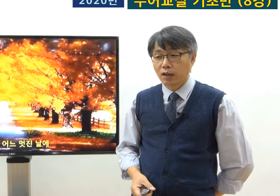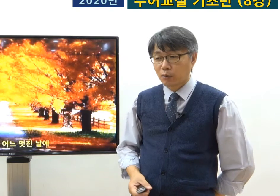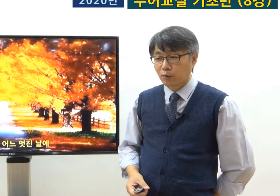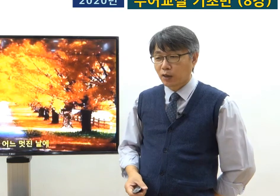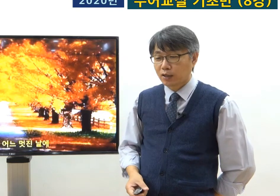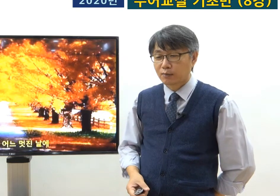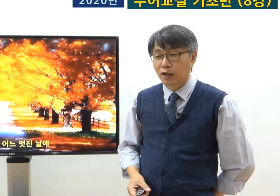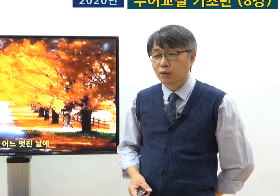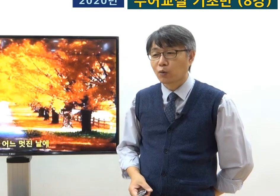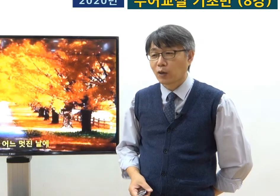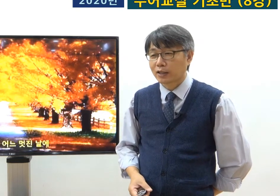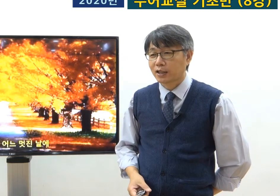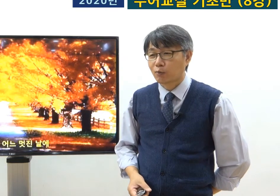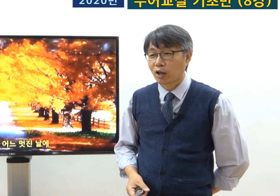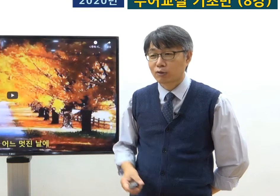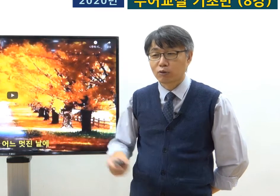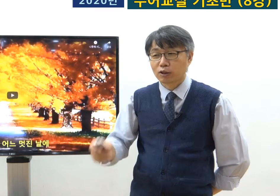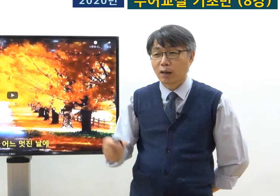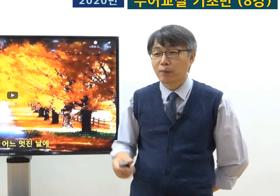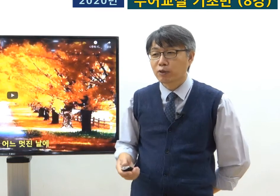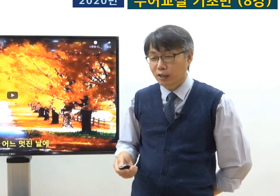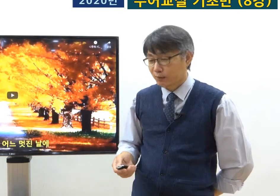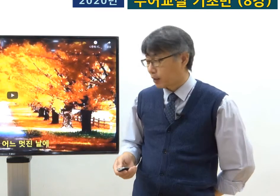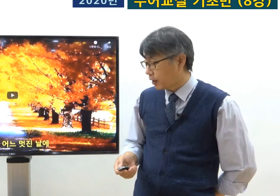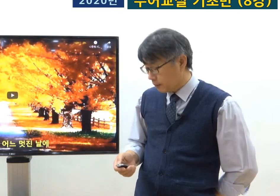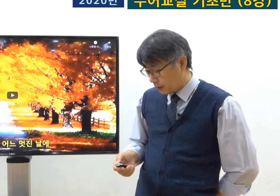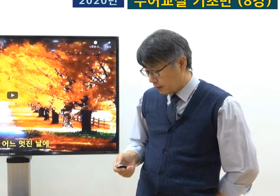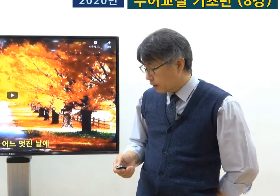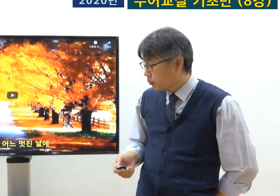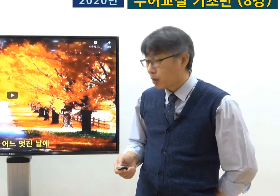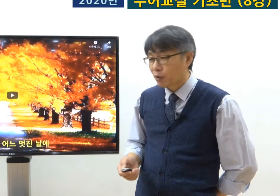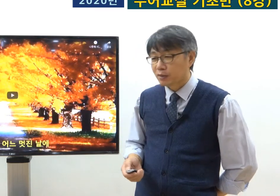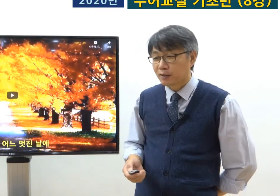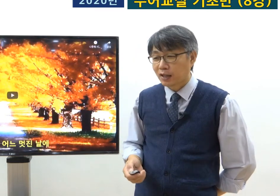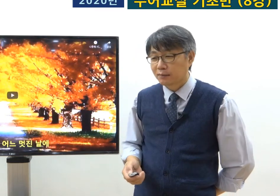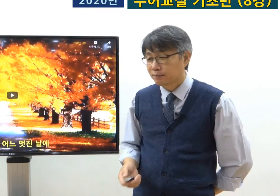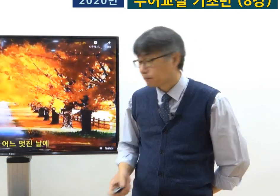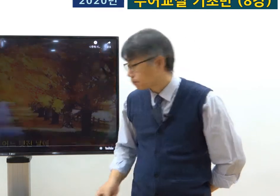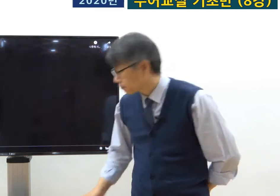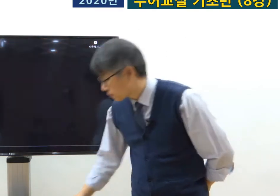해보도록 하겠습니다. 저도 가사를 잘 몰라가지고 저기 앞에 붙여놨습니다. 한번 해보겠습니다.